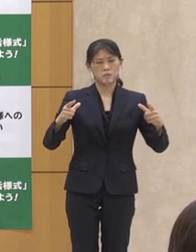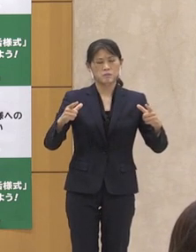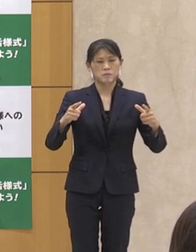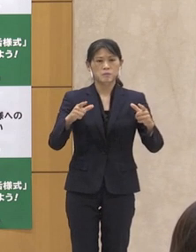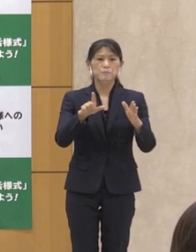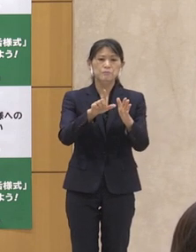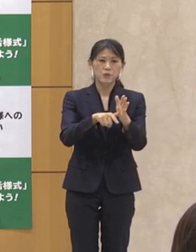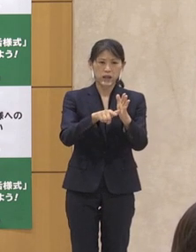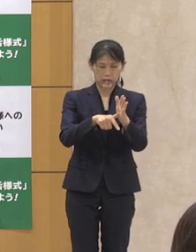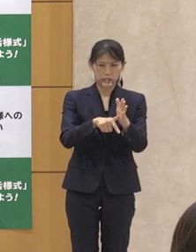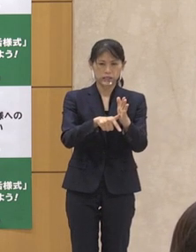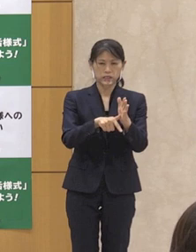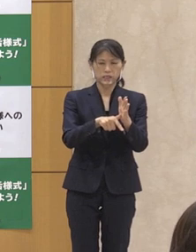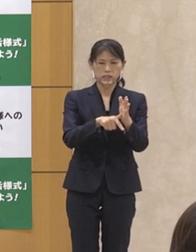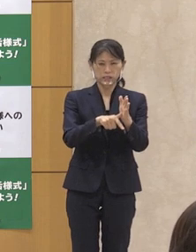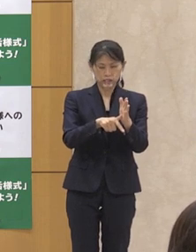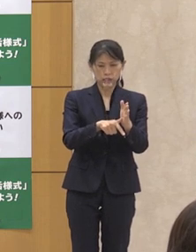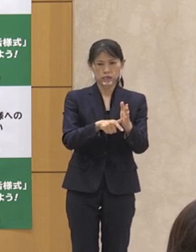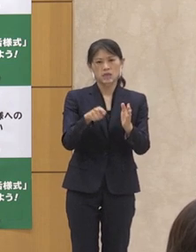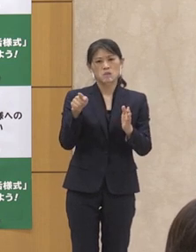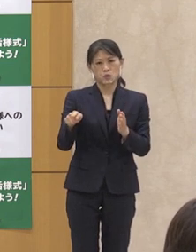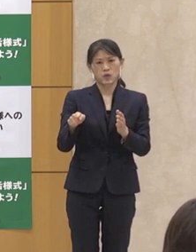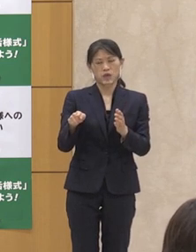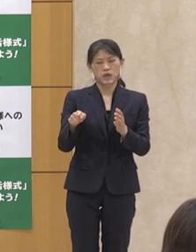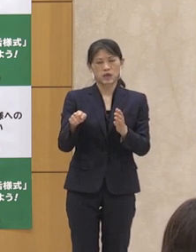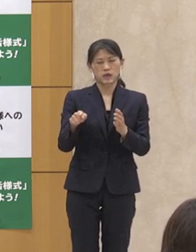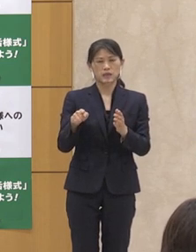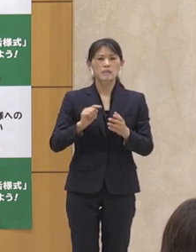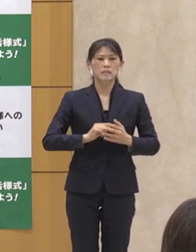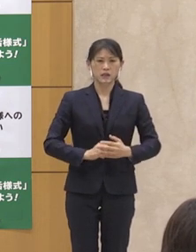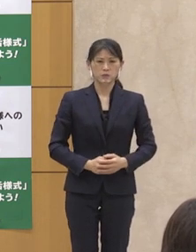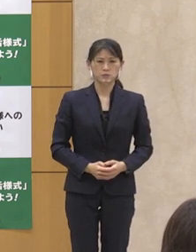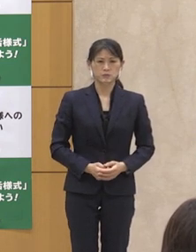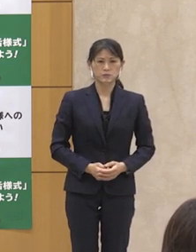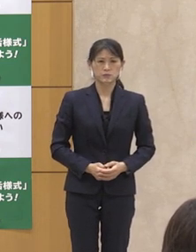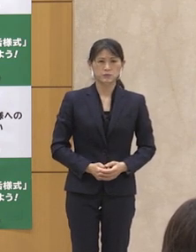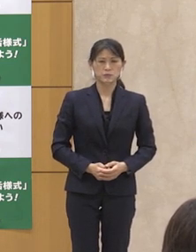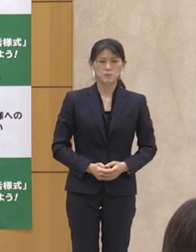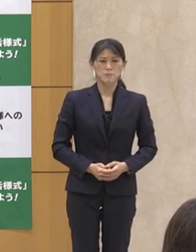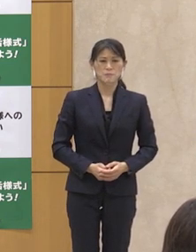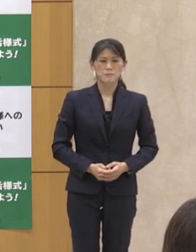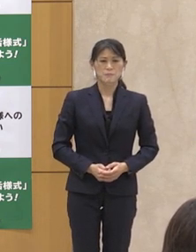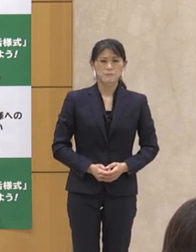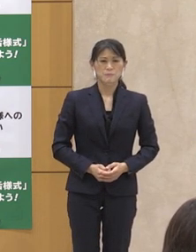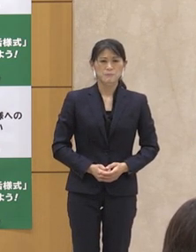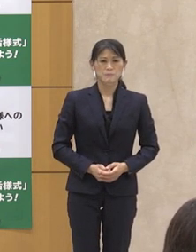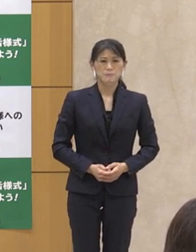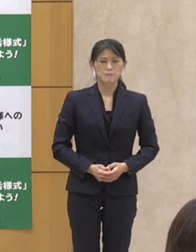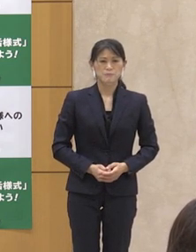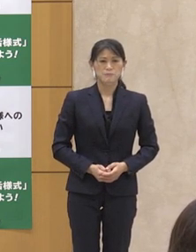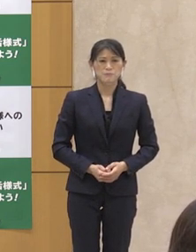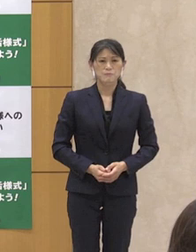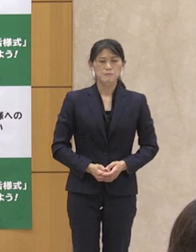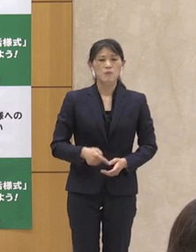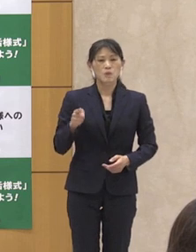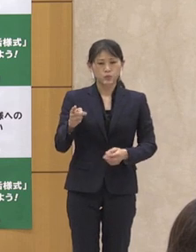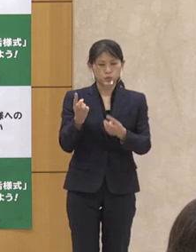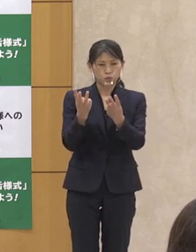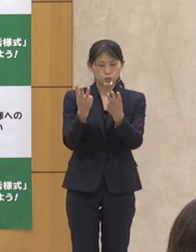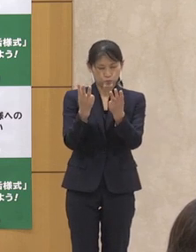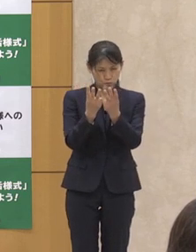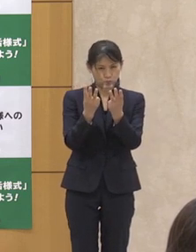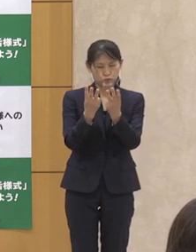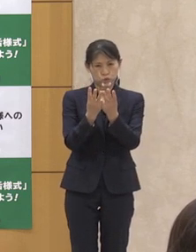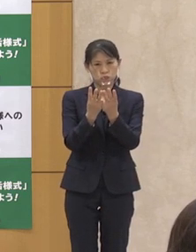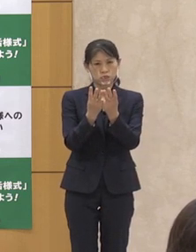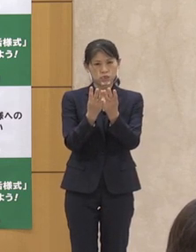で、香川県のこれまでの感染状況を振り返ったときに、この数字は